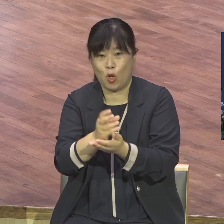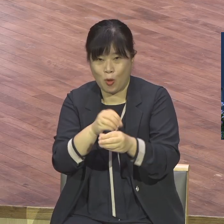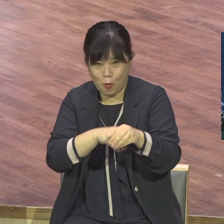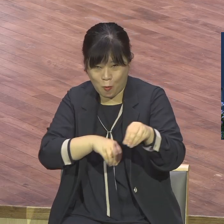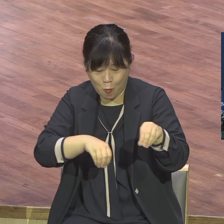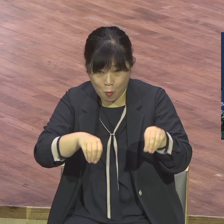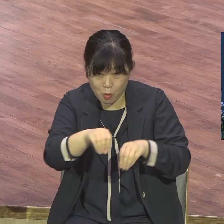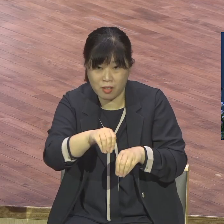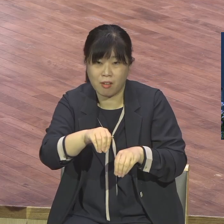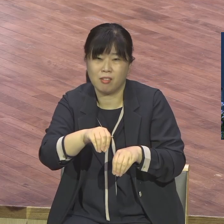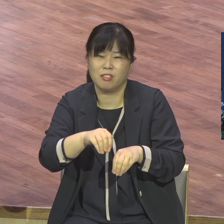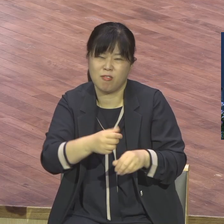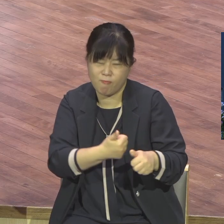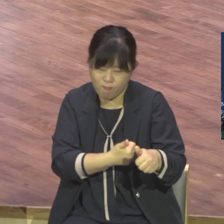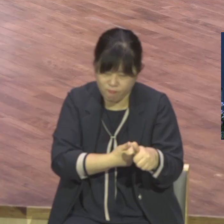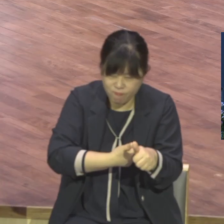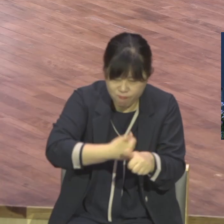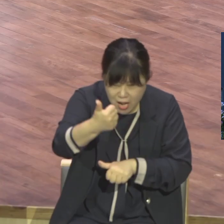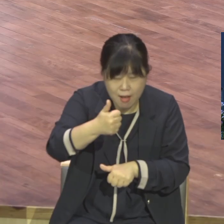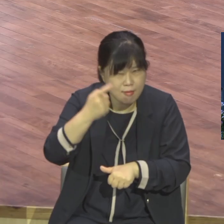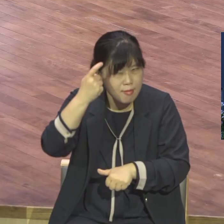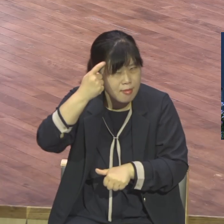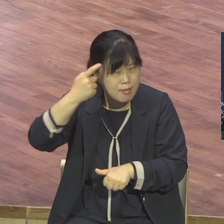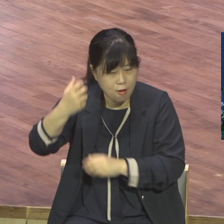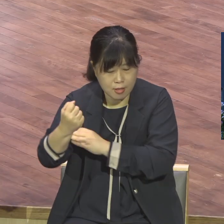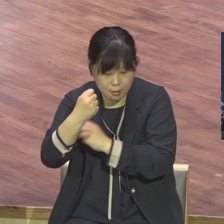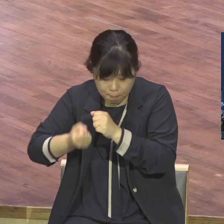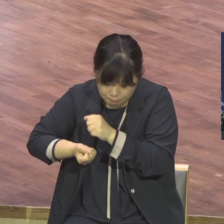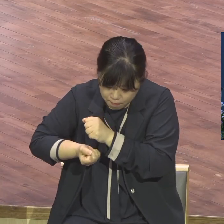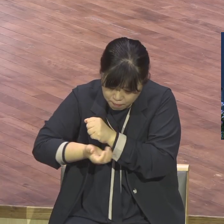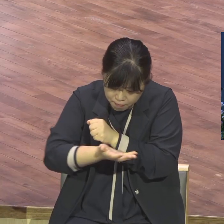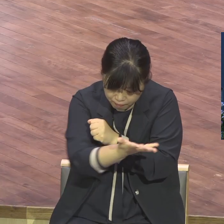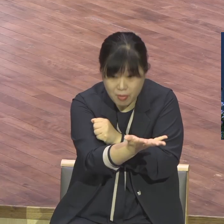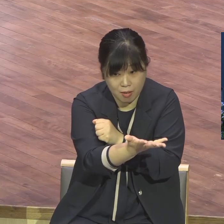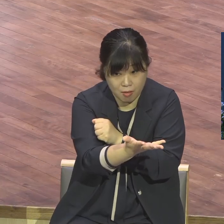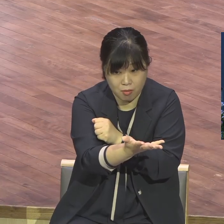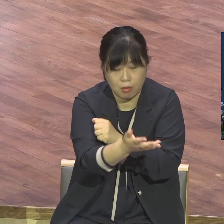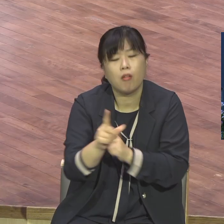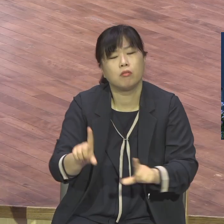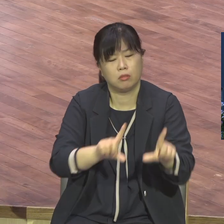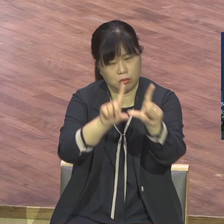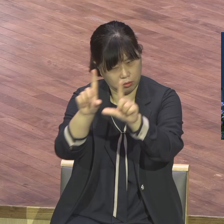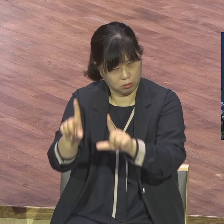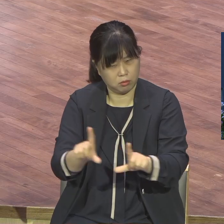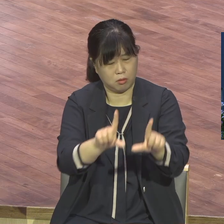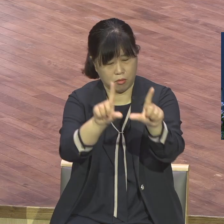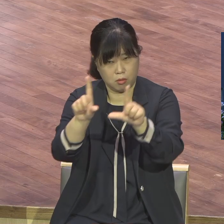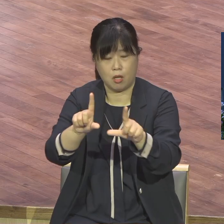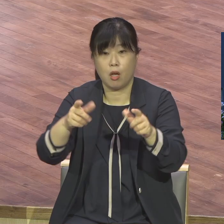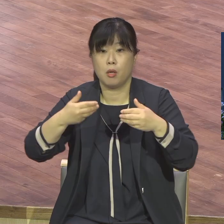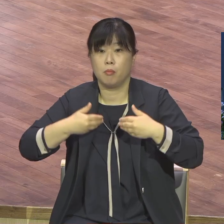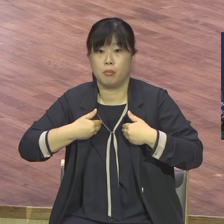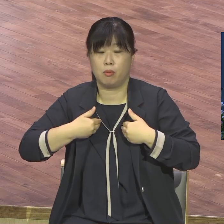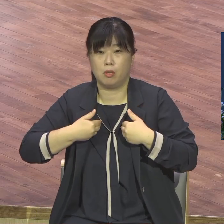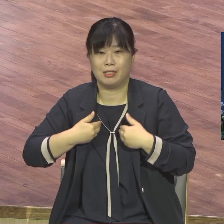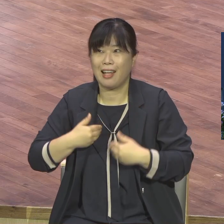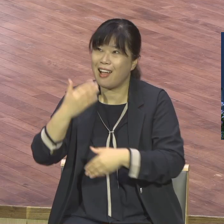그 속에서 영적 영향력을 입히는 삶을 살아라. 영적 영향력